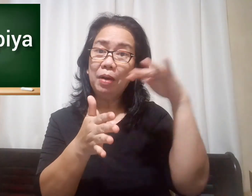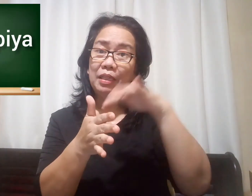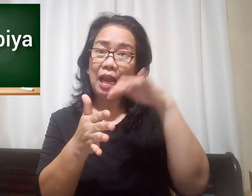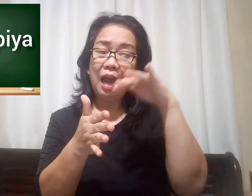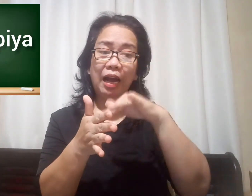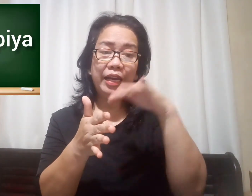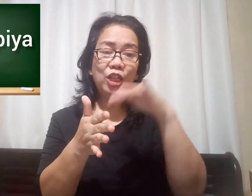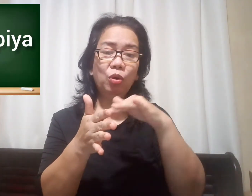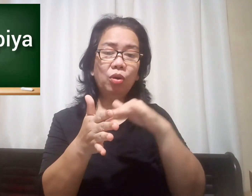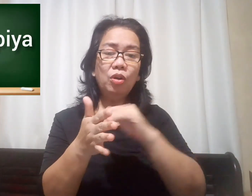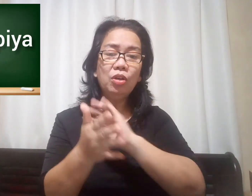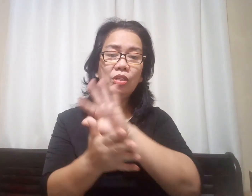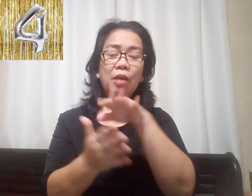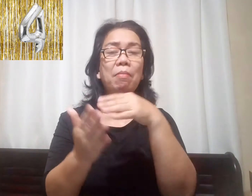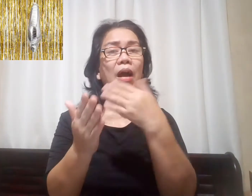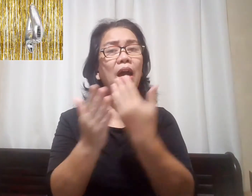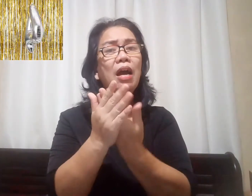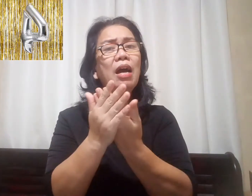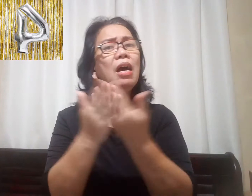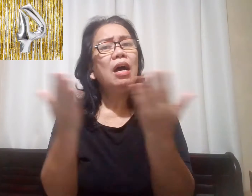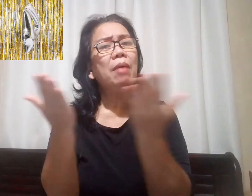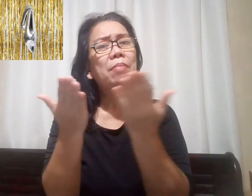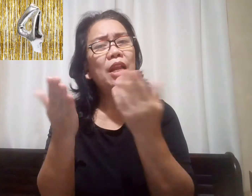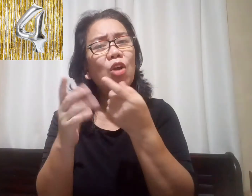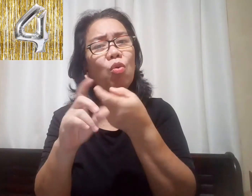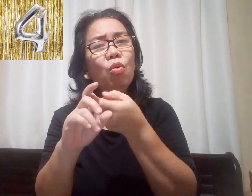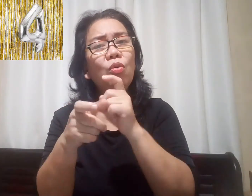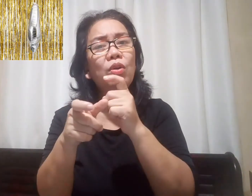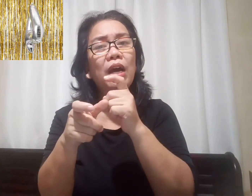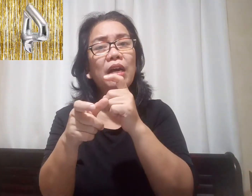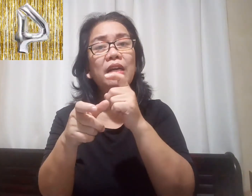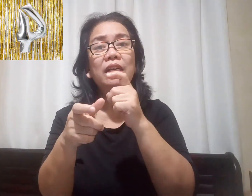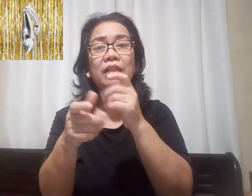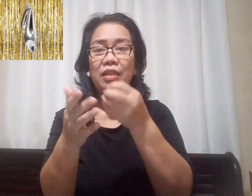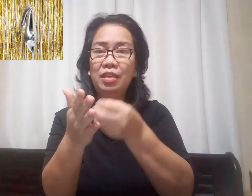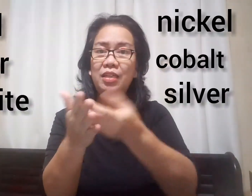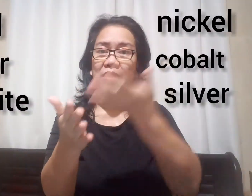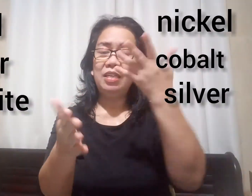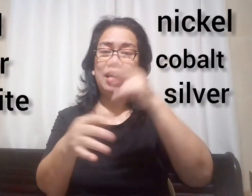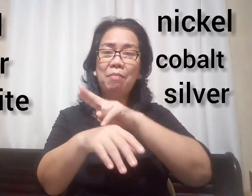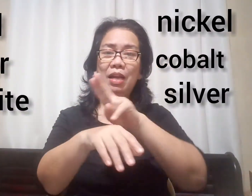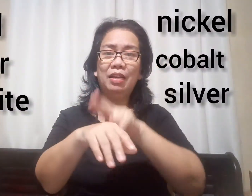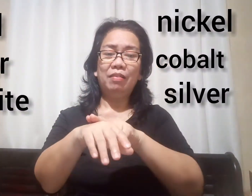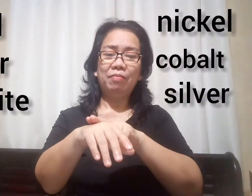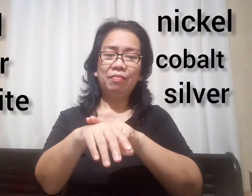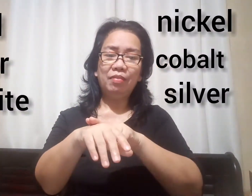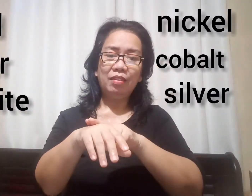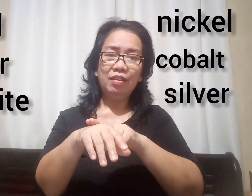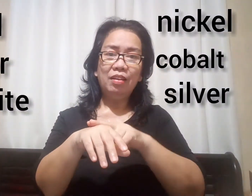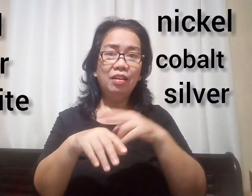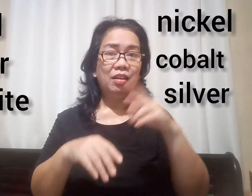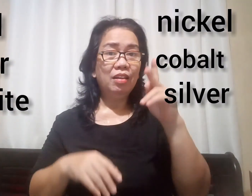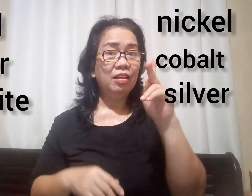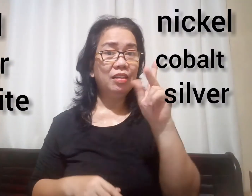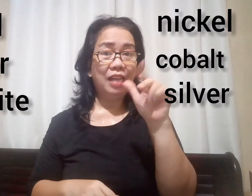Pagtalaki ito sa mga pinagkupo ng yaman, sa